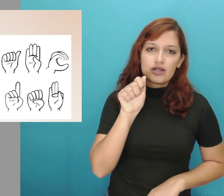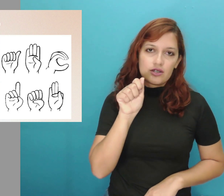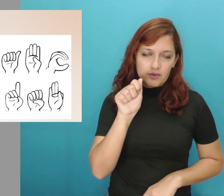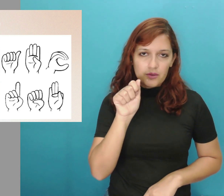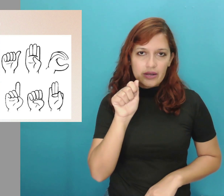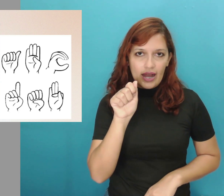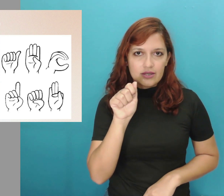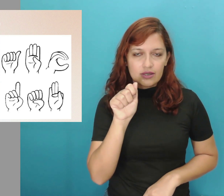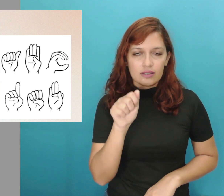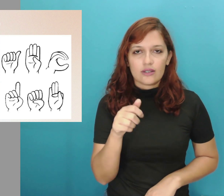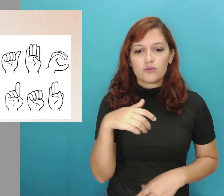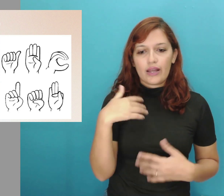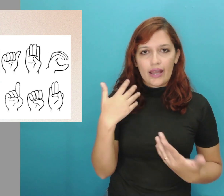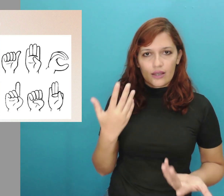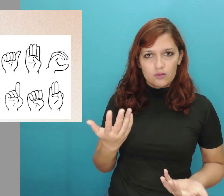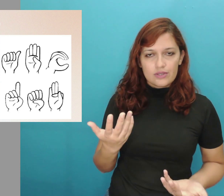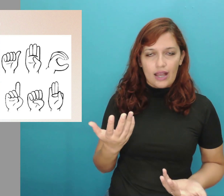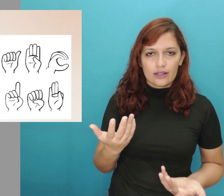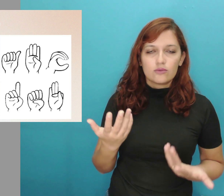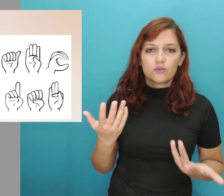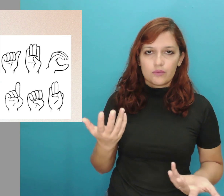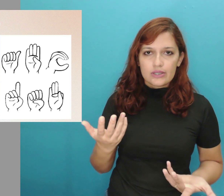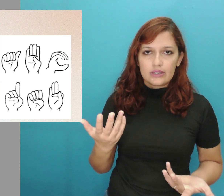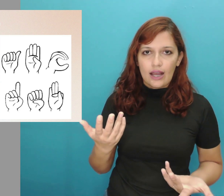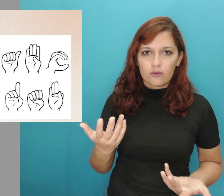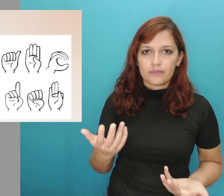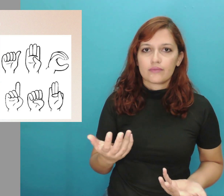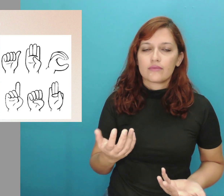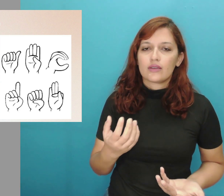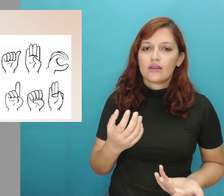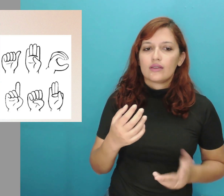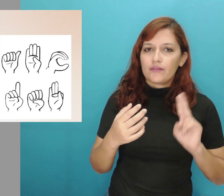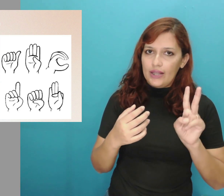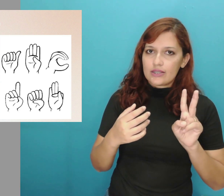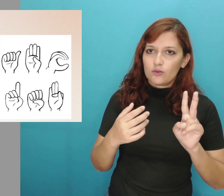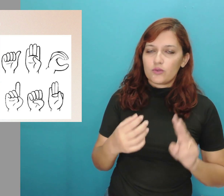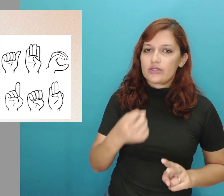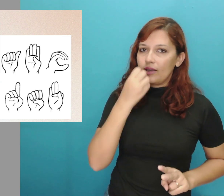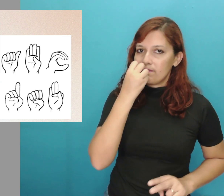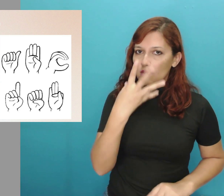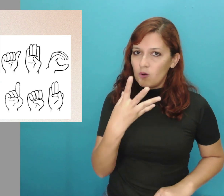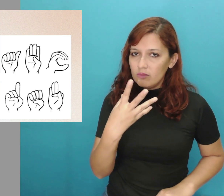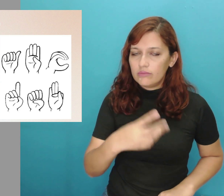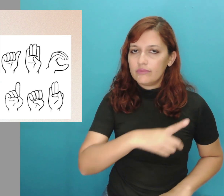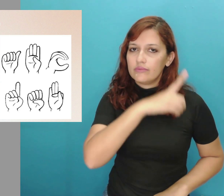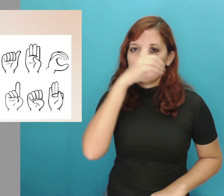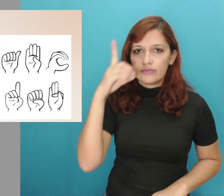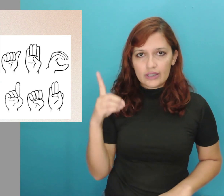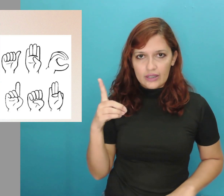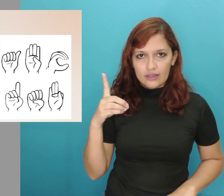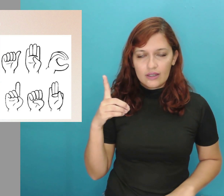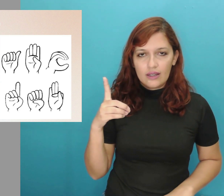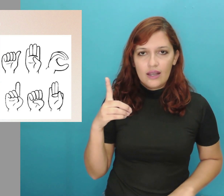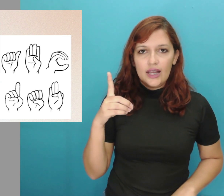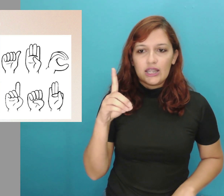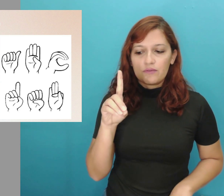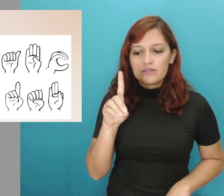não é o caso, entendeu? É usado um sinal. Na verdade são dois, né? Bom, dia. Talvez você